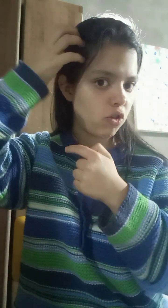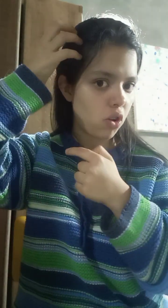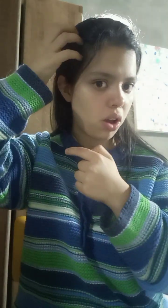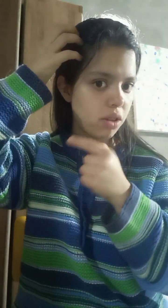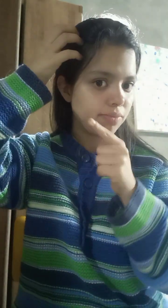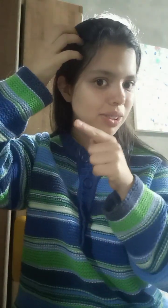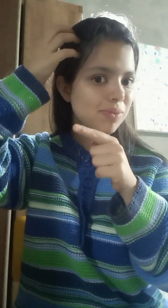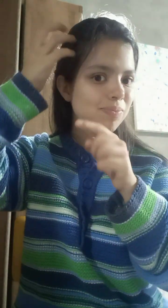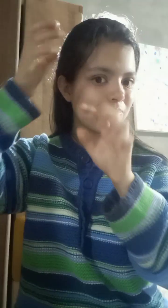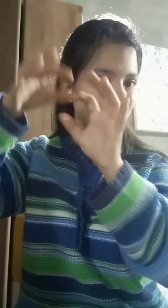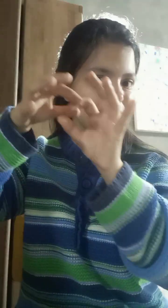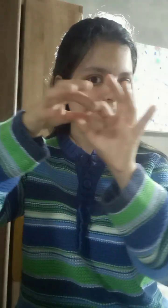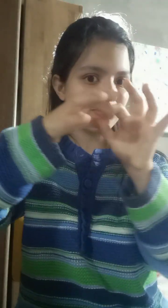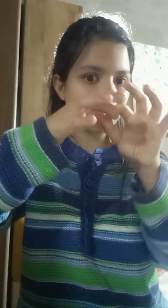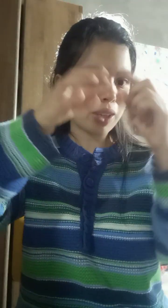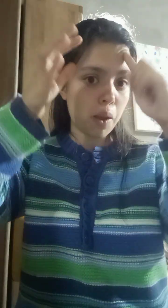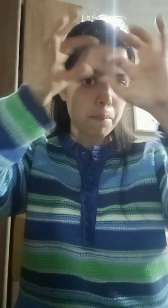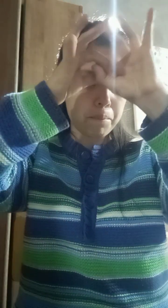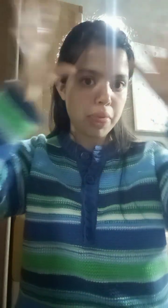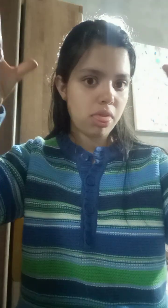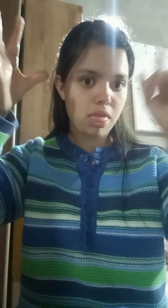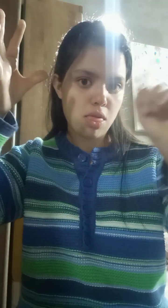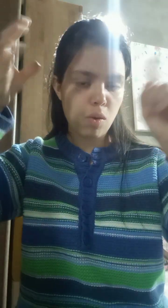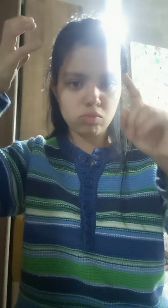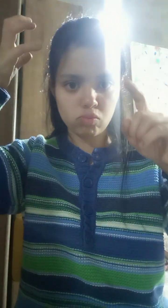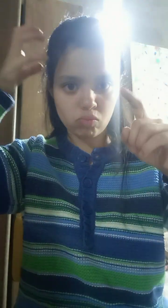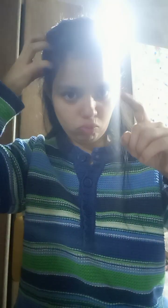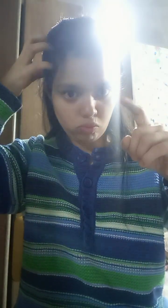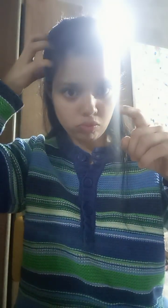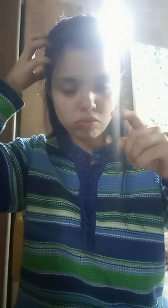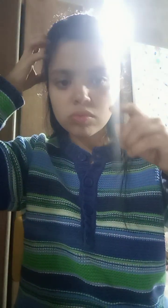la contraparte del área de Broca en el lado izquierdo del cerebro.